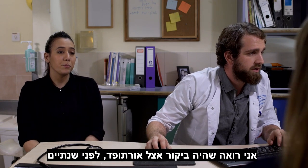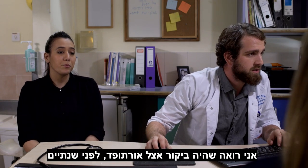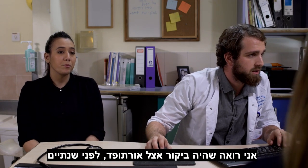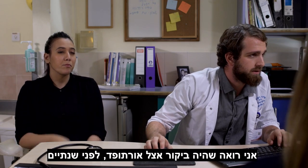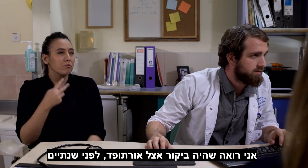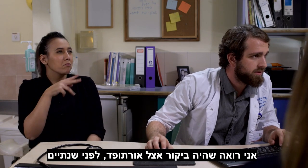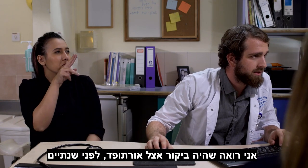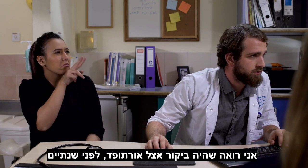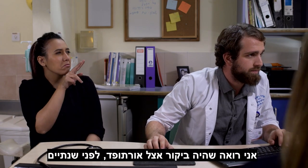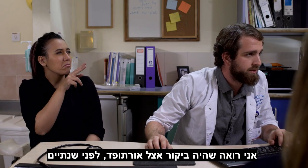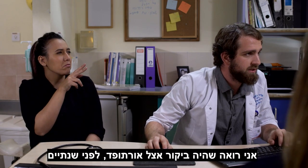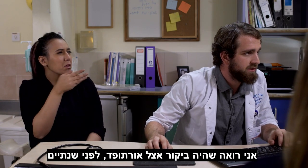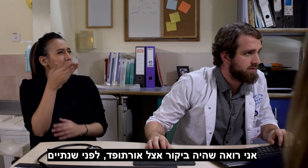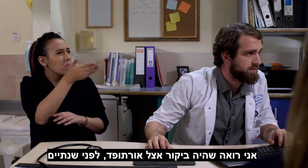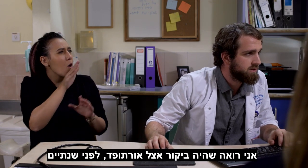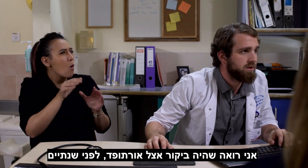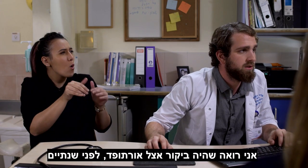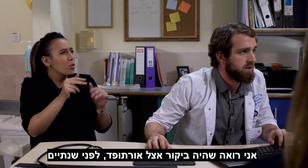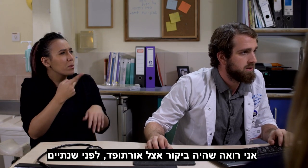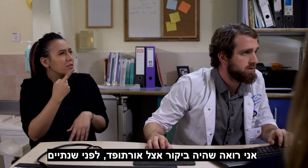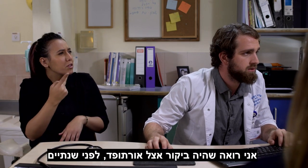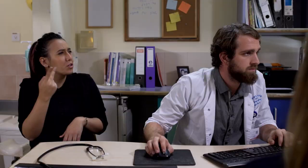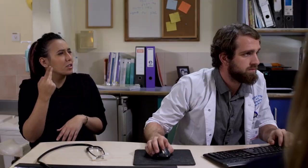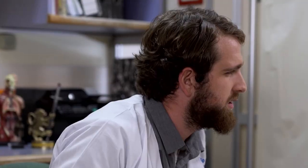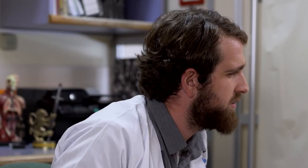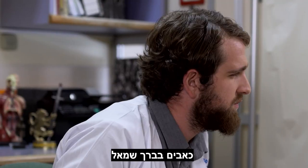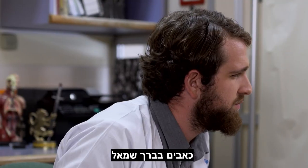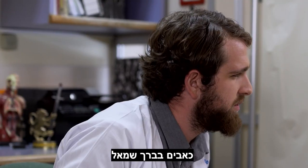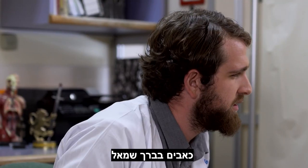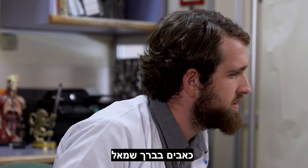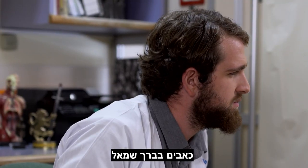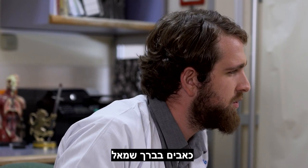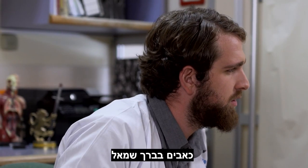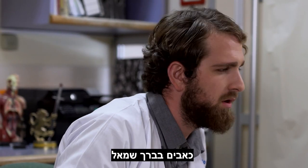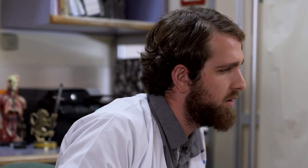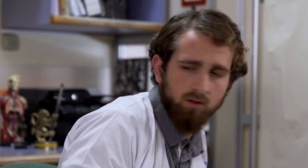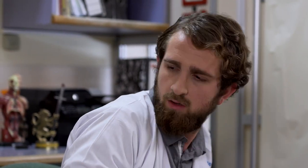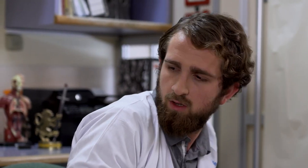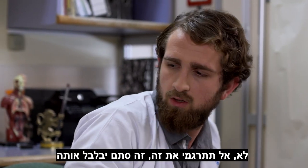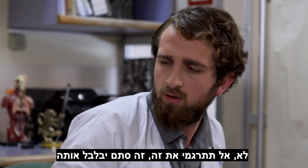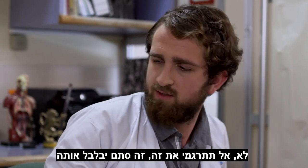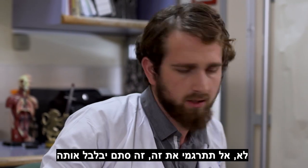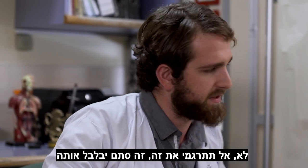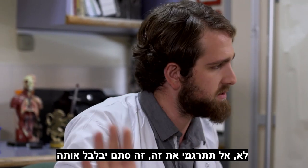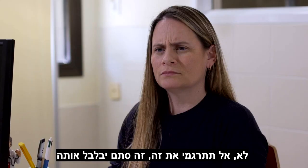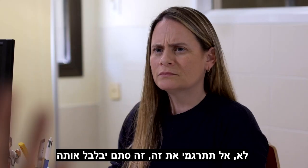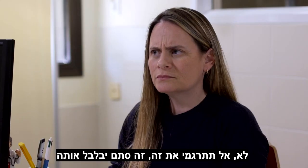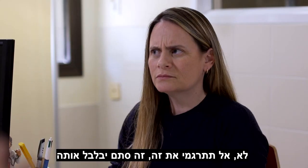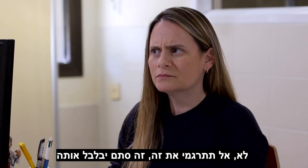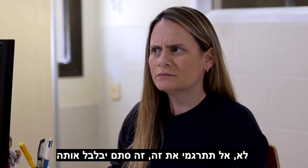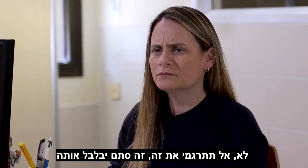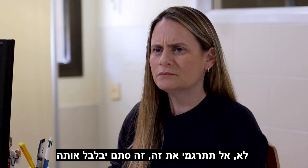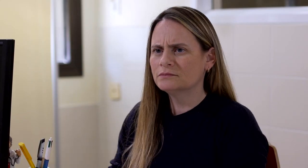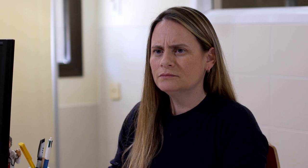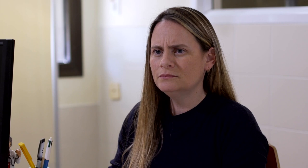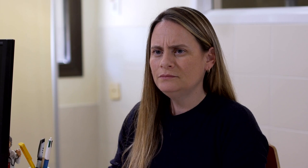אני רואה שהביקור אצל אורתופד לפני שנתיים, כאבים בברך שמאל. לא, אל תתרגמי את זה, זה סתם מבלבל